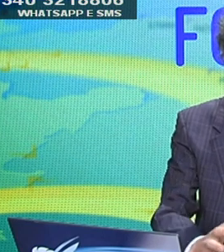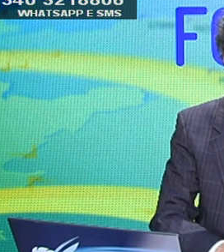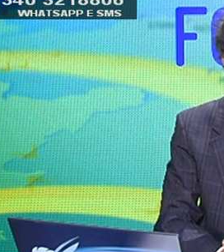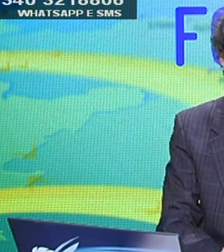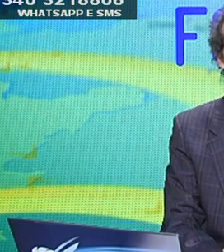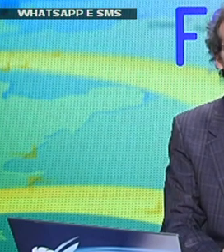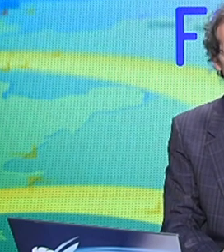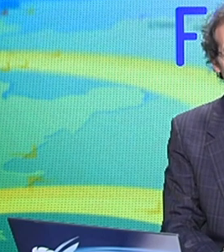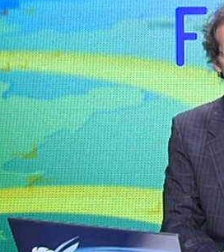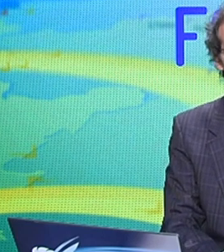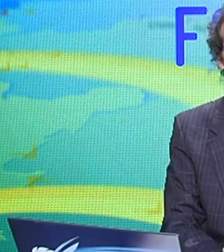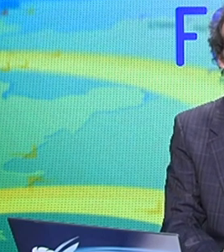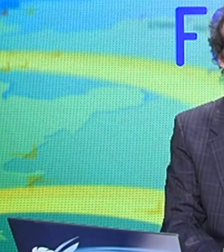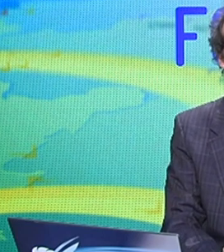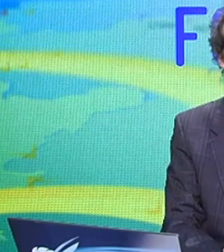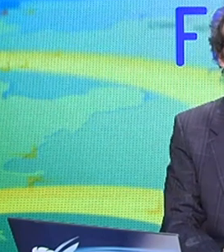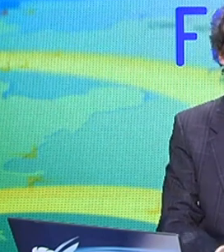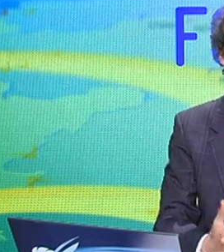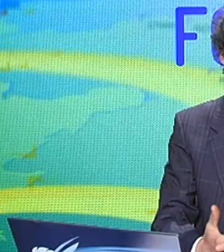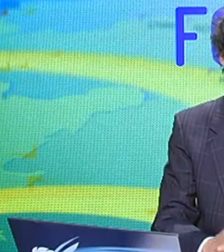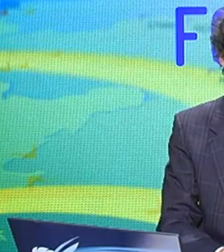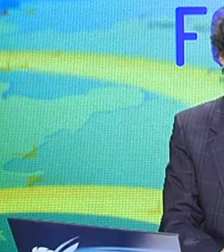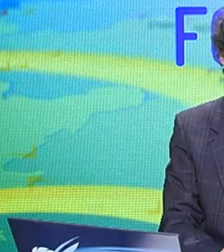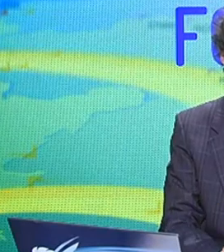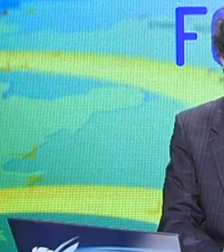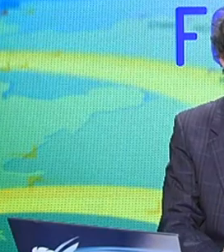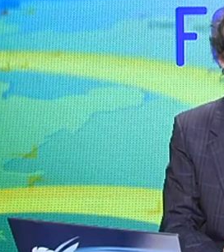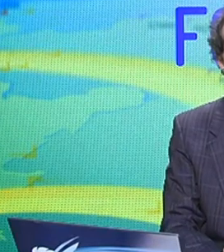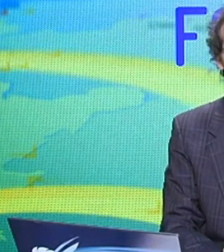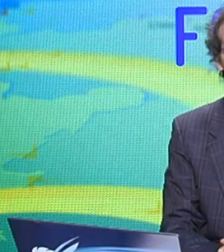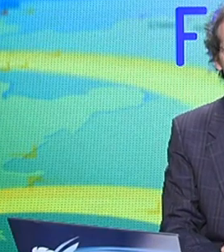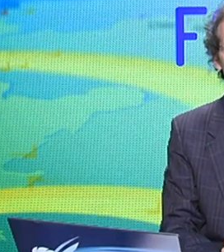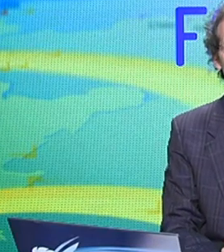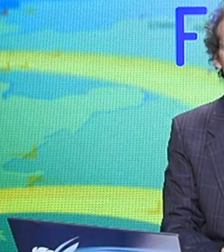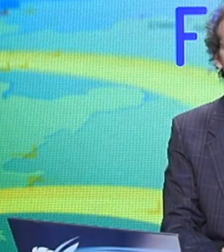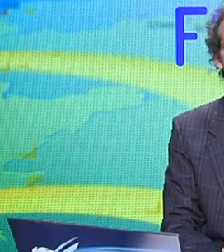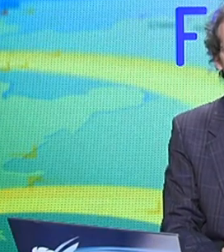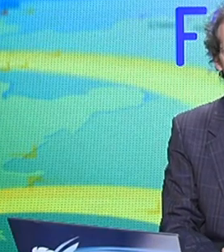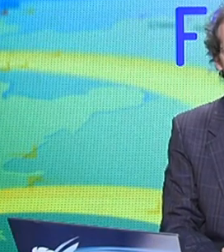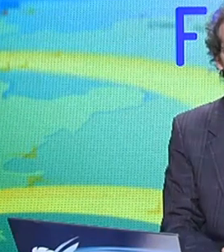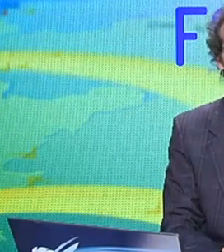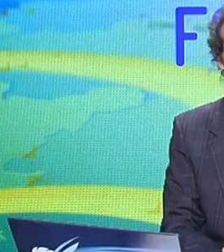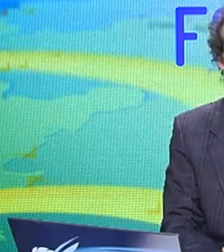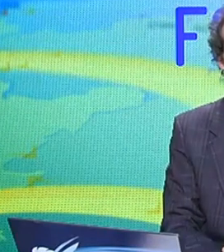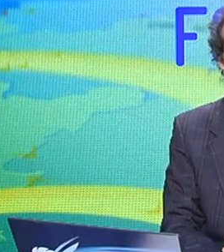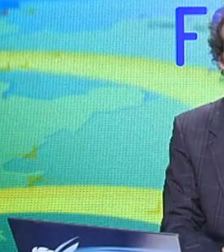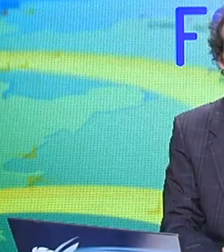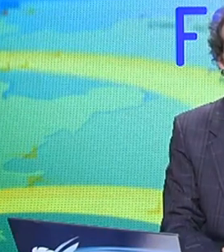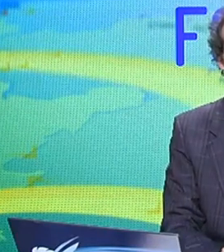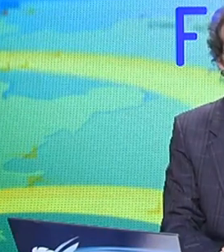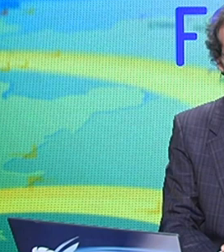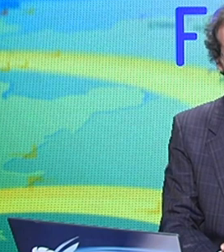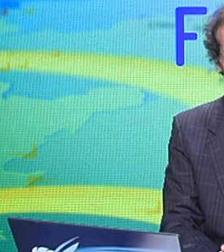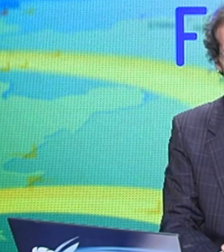attimo, poi rivedremo ancora l'incontro del governatore, vi accompagneremo con tutti i nostri appuntamenti del pomeriggio, dal